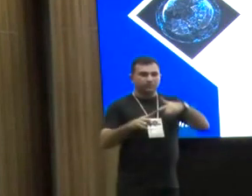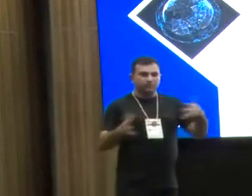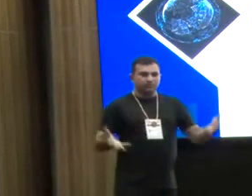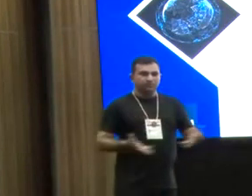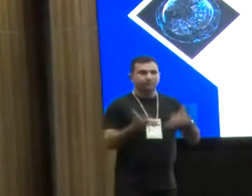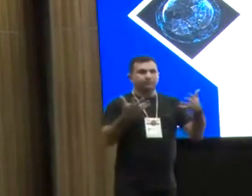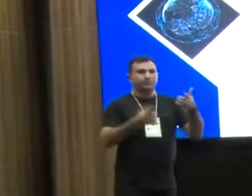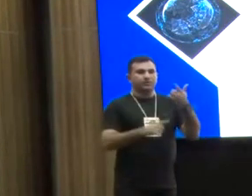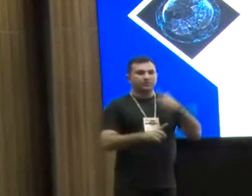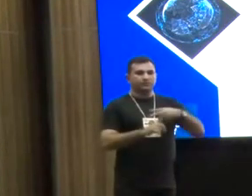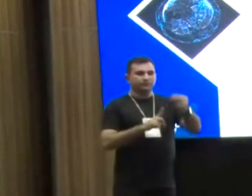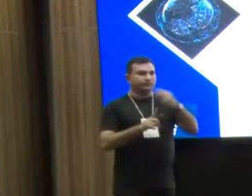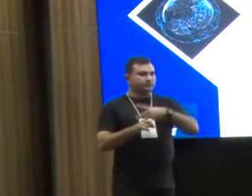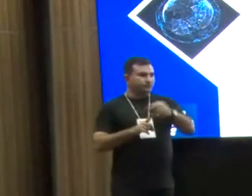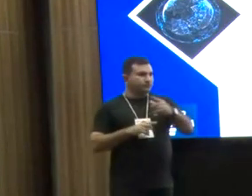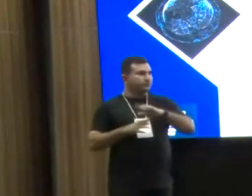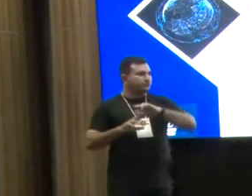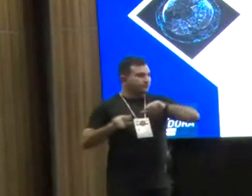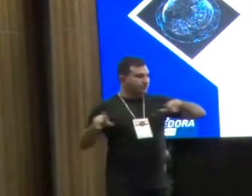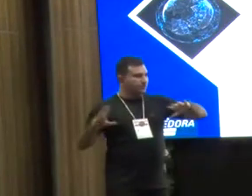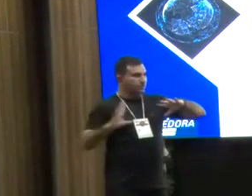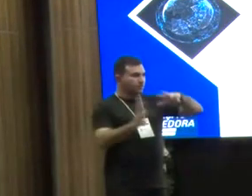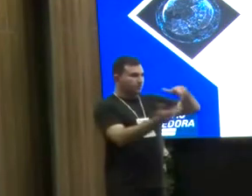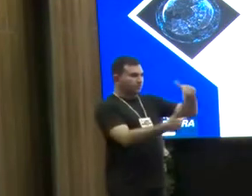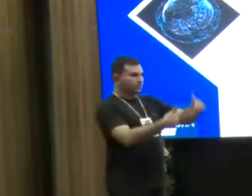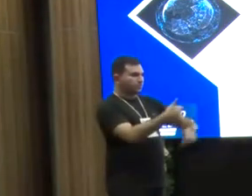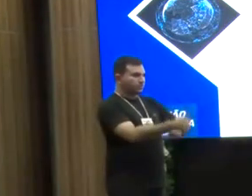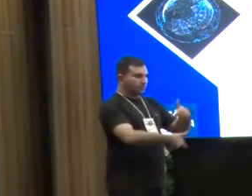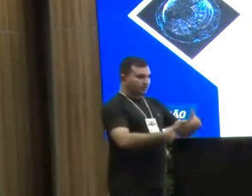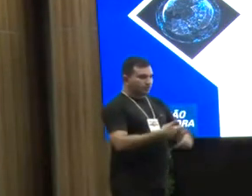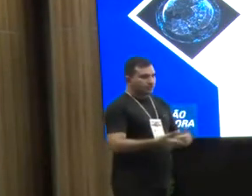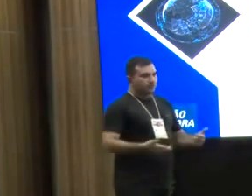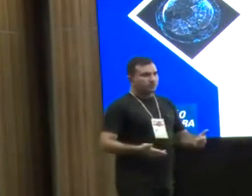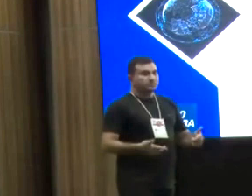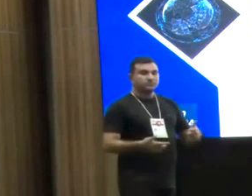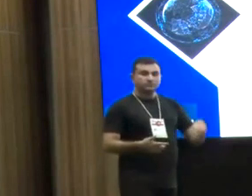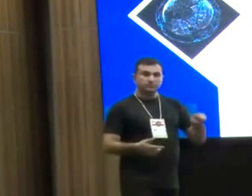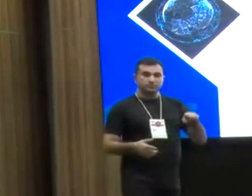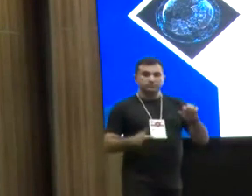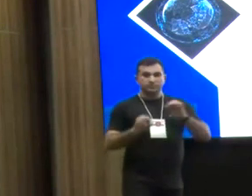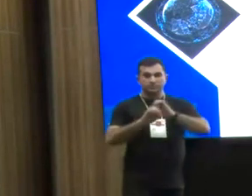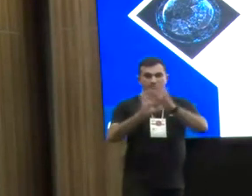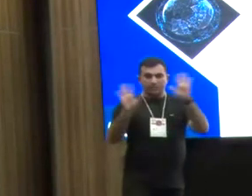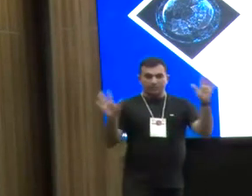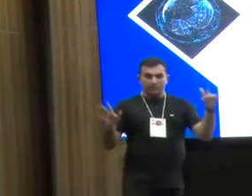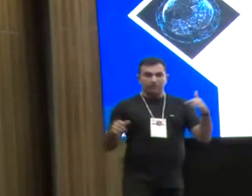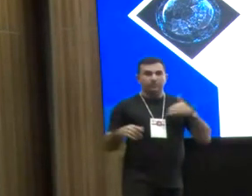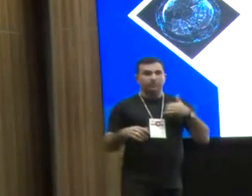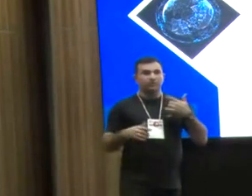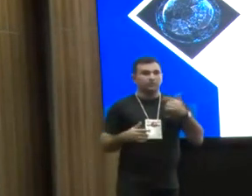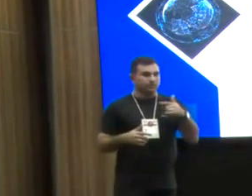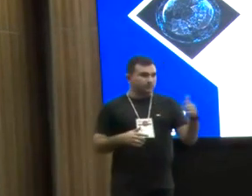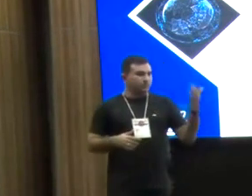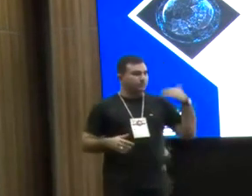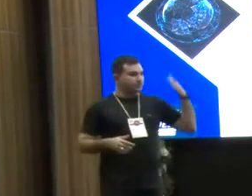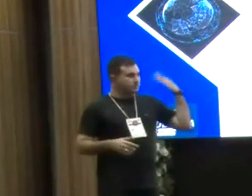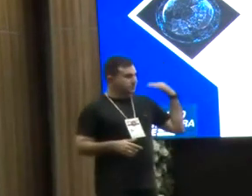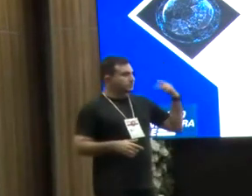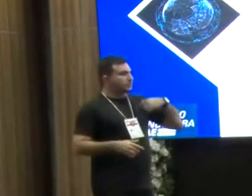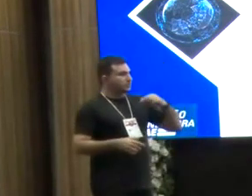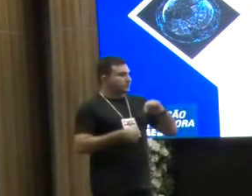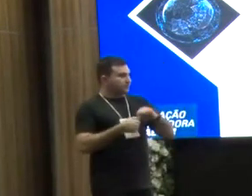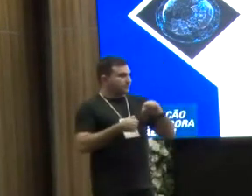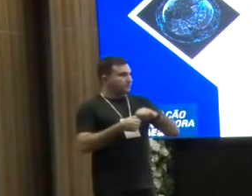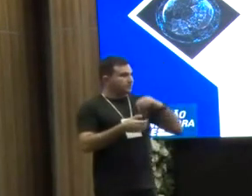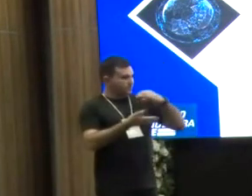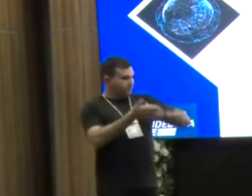para o mundo do trabalho. Então, ter isso claro, que eu não tinha quando eu fiz o concurso do SEBRAE,